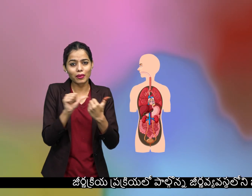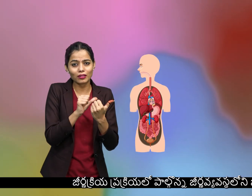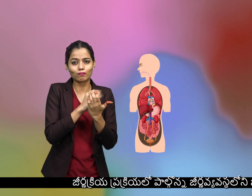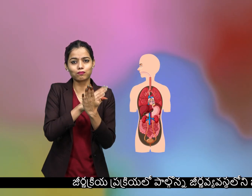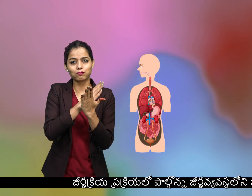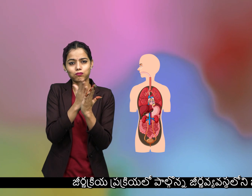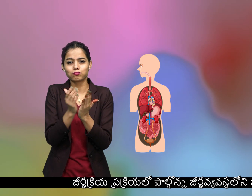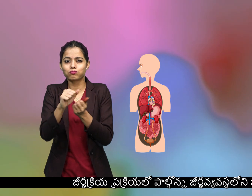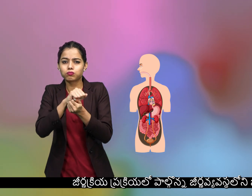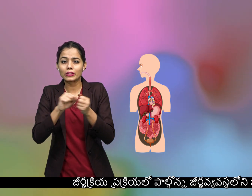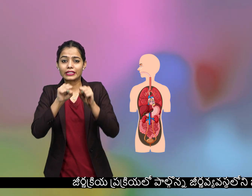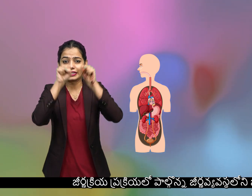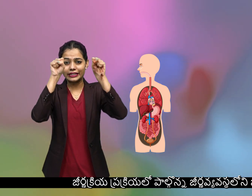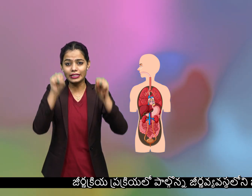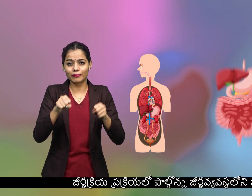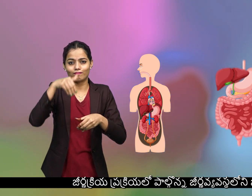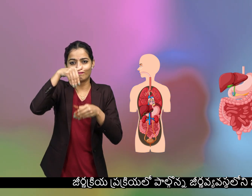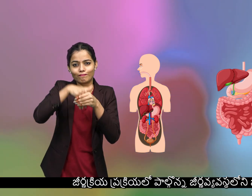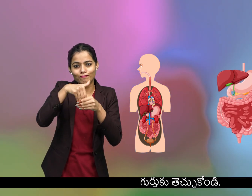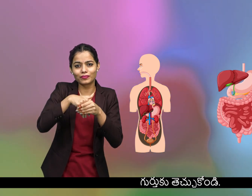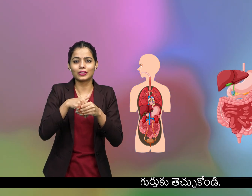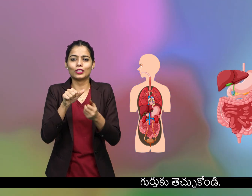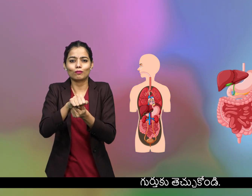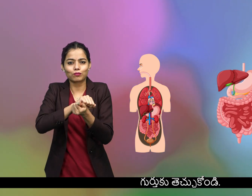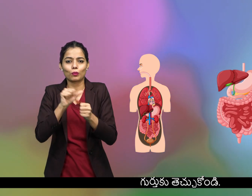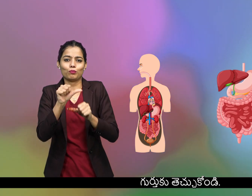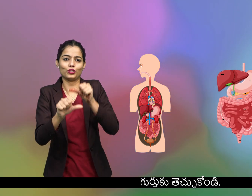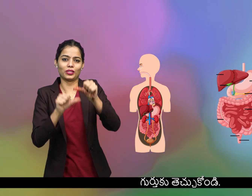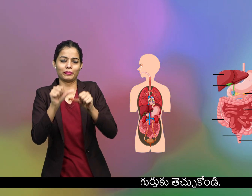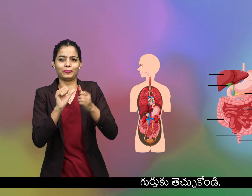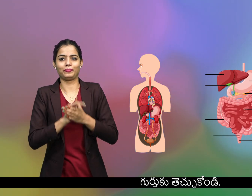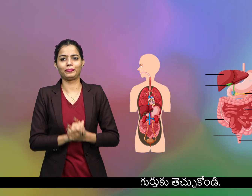జీర్ణక్రియ ప్రక్రియలో పాల్గొన్న జీర్ణ వ్యవస్థలోని భాగాలను గుర్తుకు తెచ్చుకోండి.